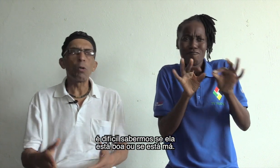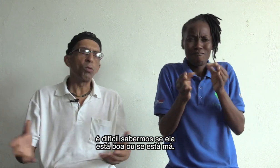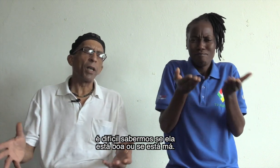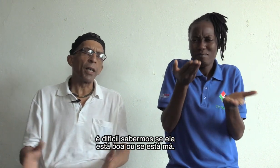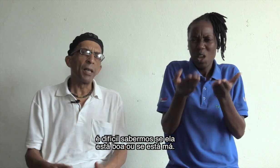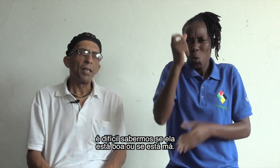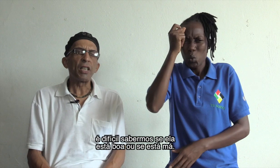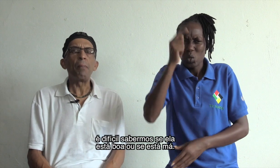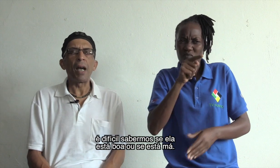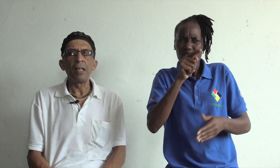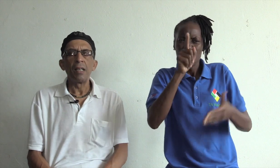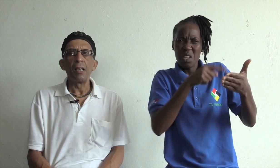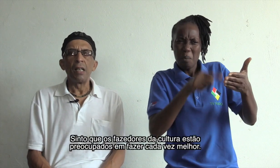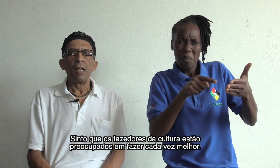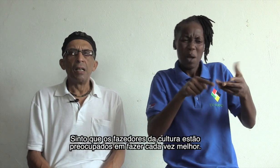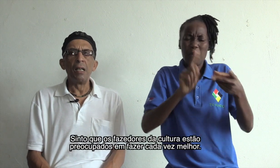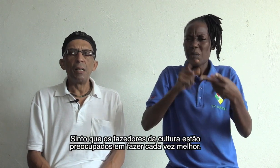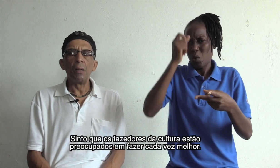boa ou a cultura está má.